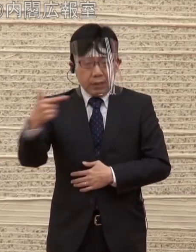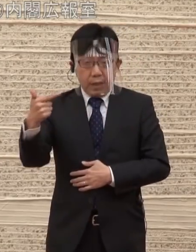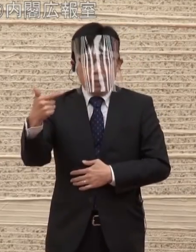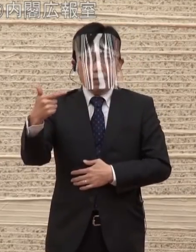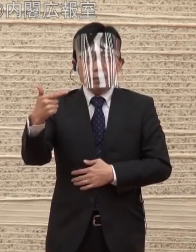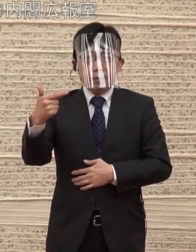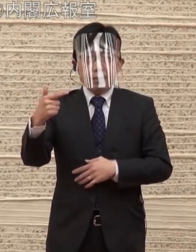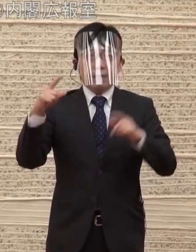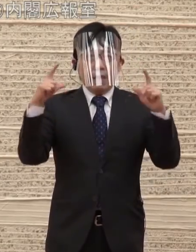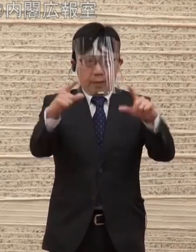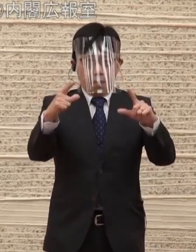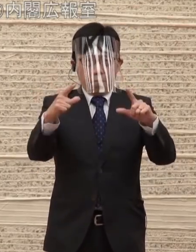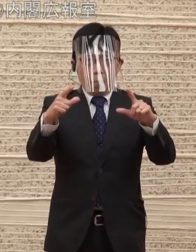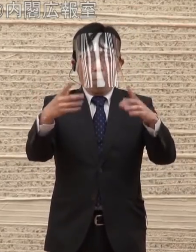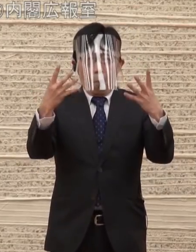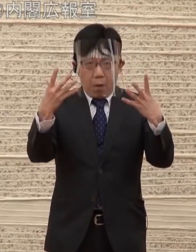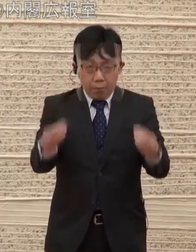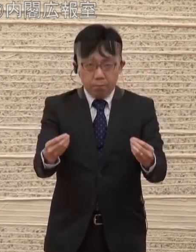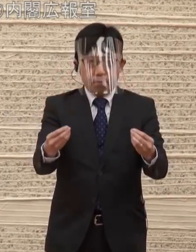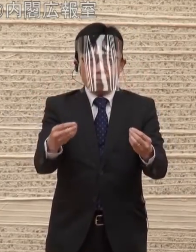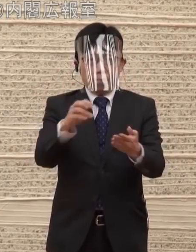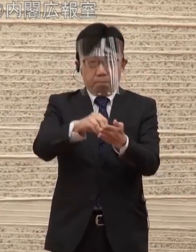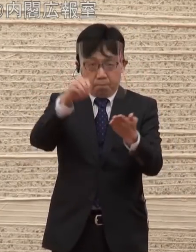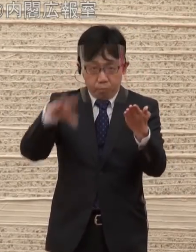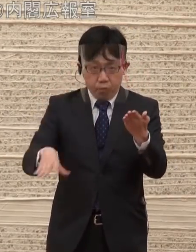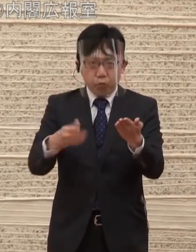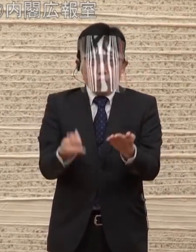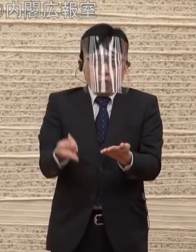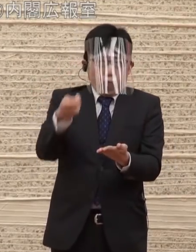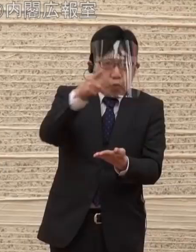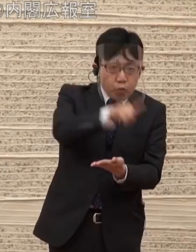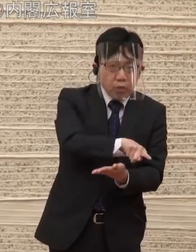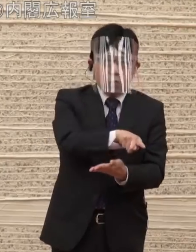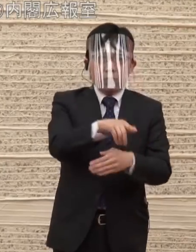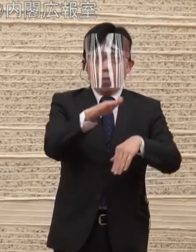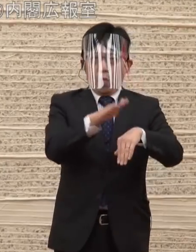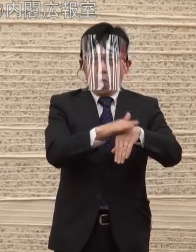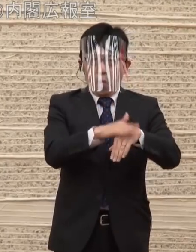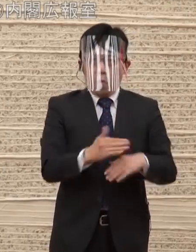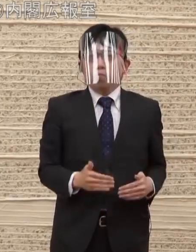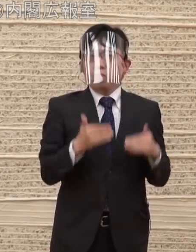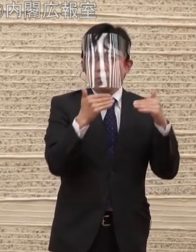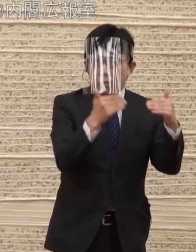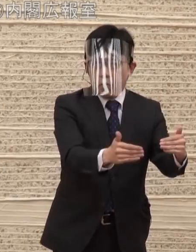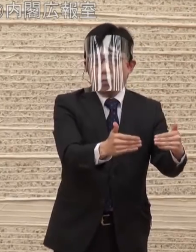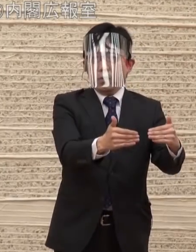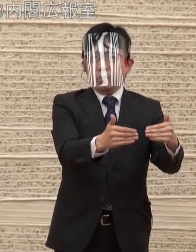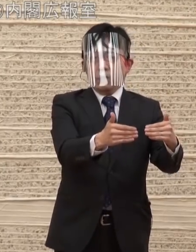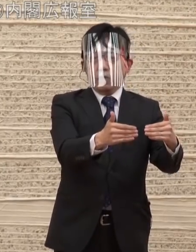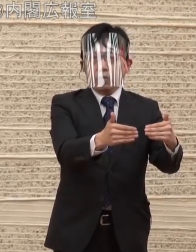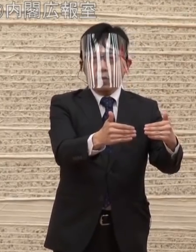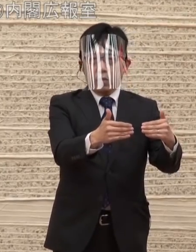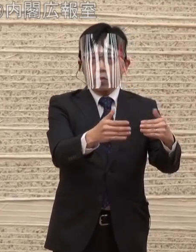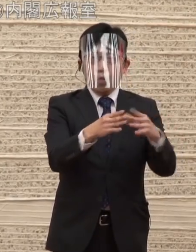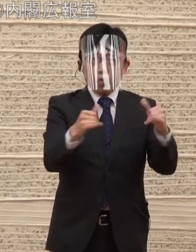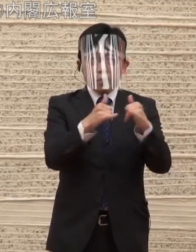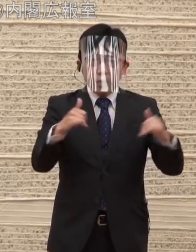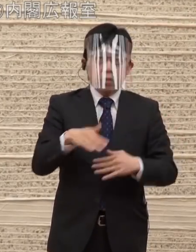全面解除後の次なるステージ国民のみなさまと共に力強い